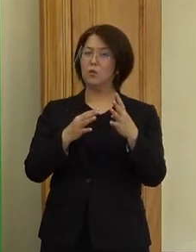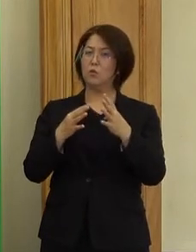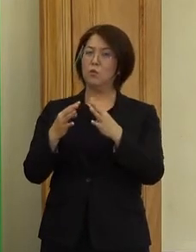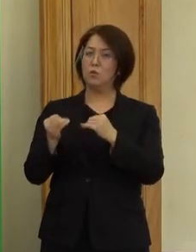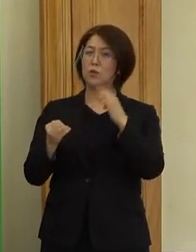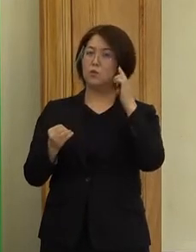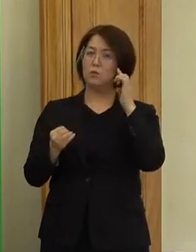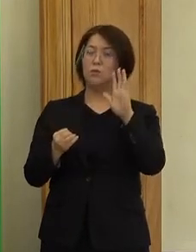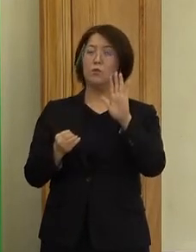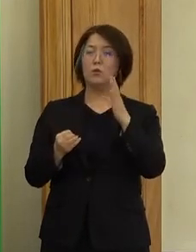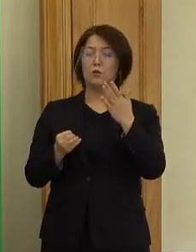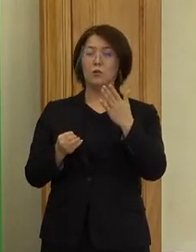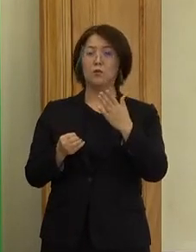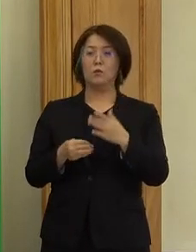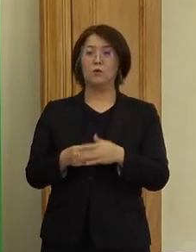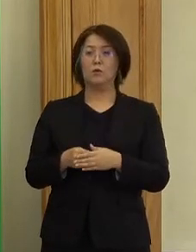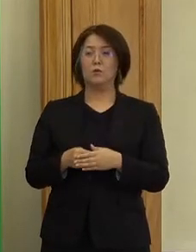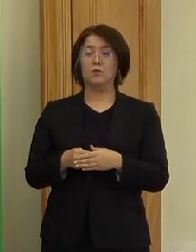ですけれども、